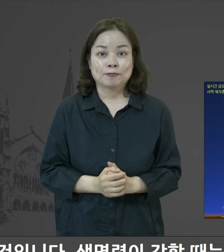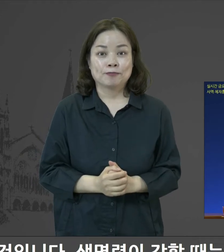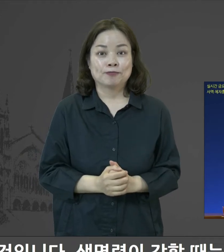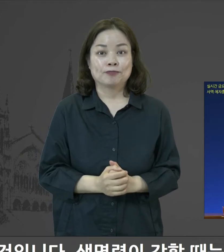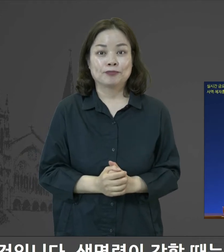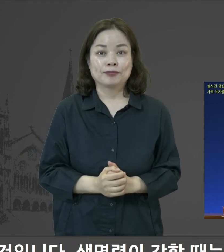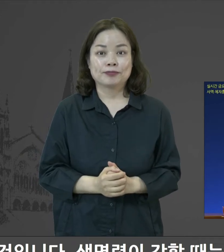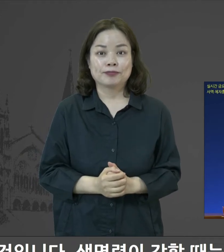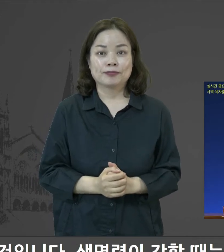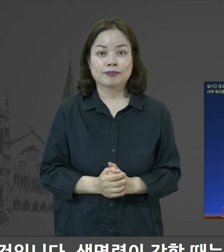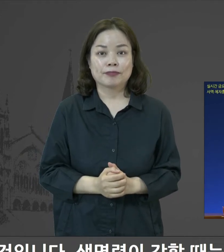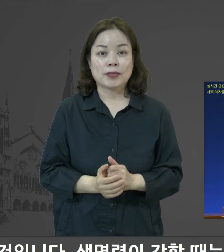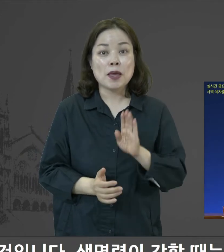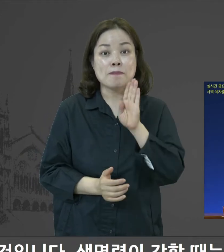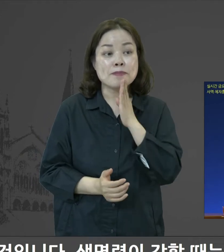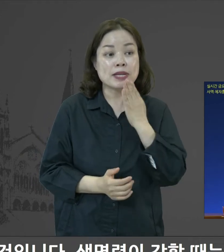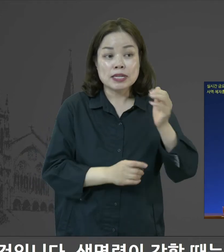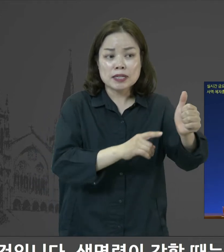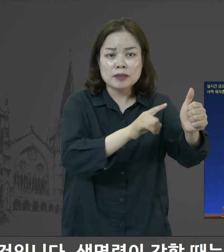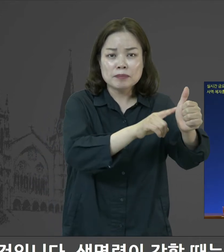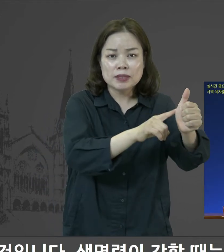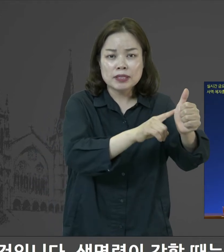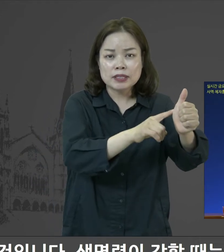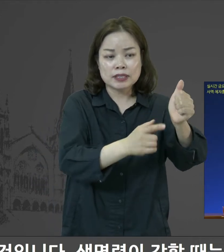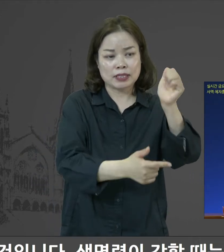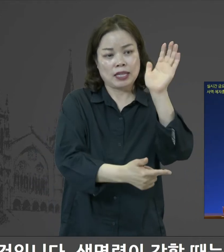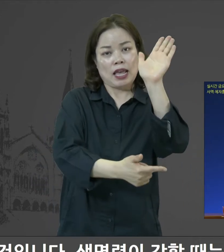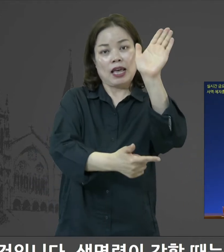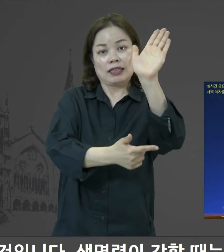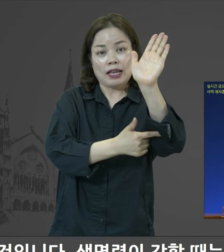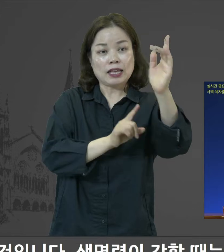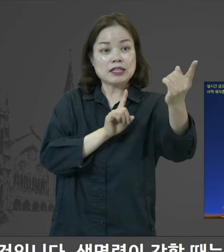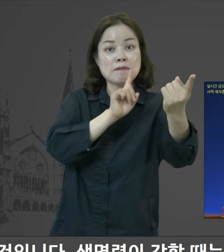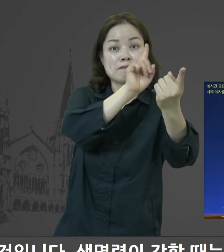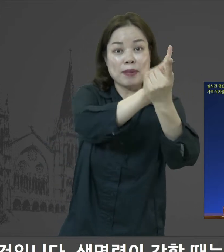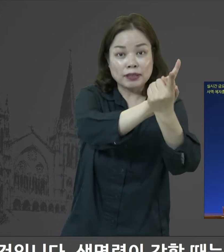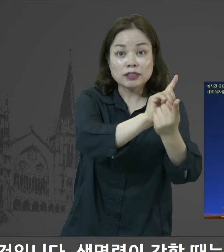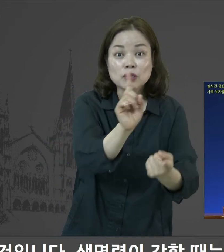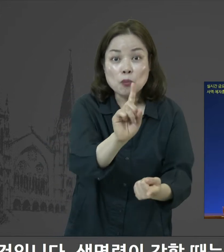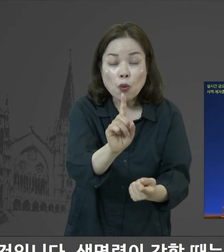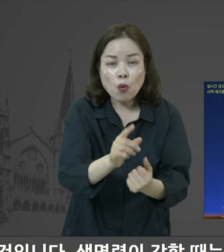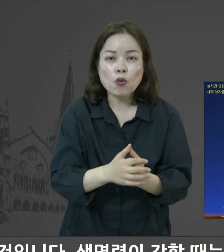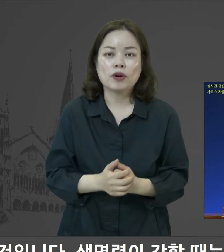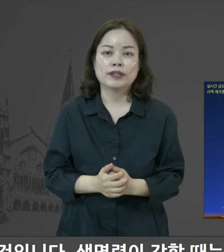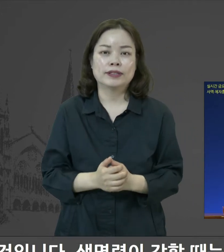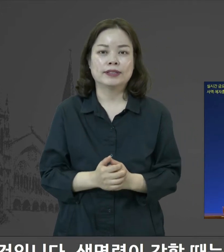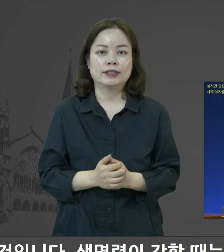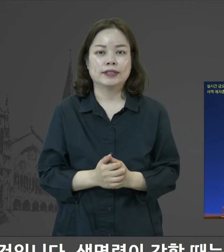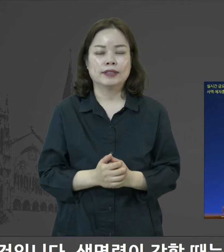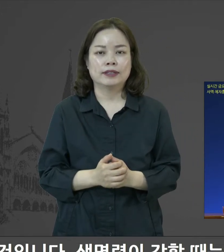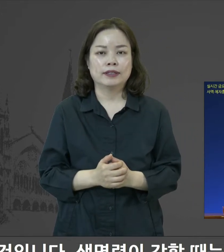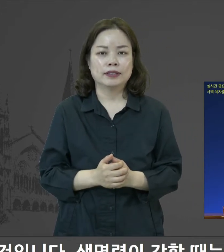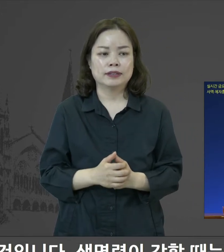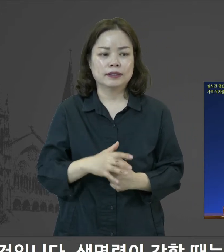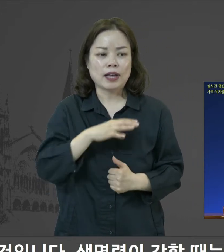이 빌립이 나다나엘을 만났을 때 이번에 하는 얘기는 뭐냐면 안드레는 베드로에게 내가